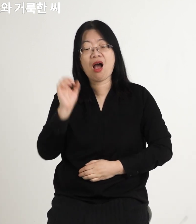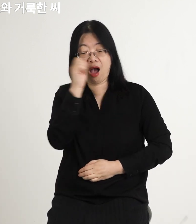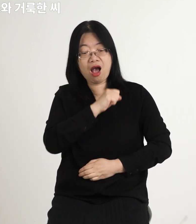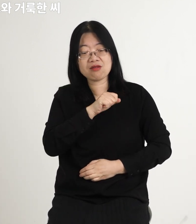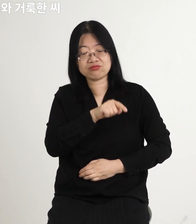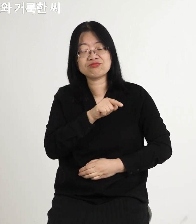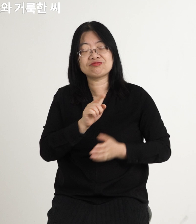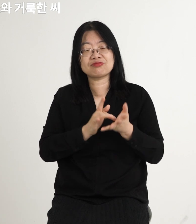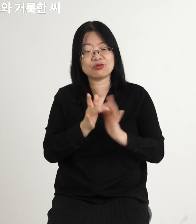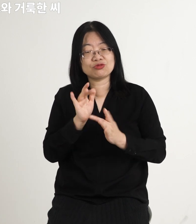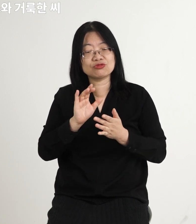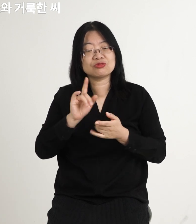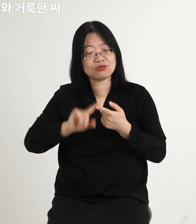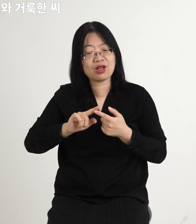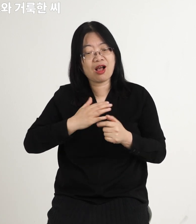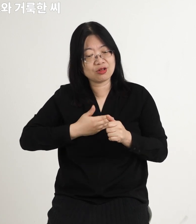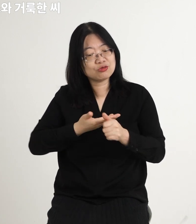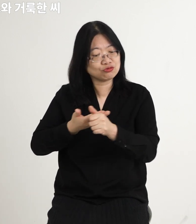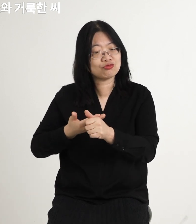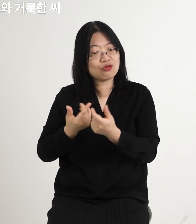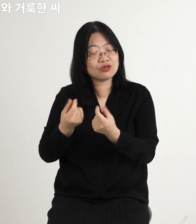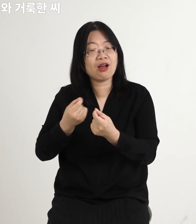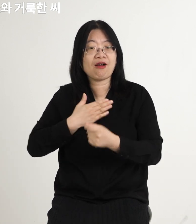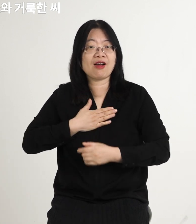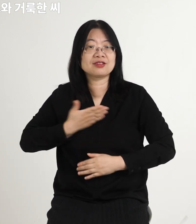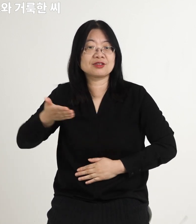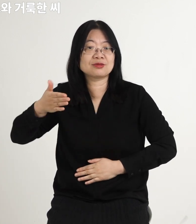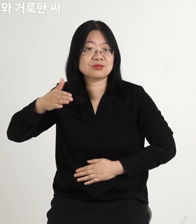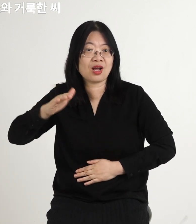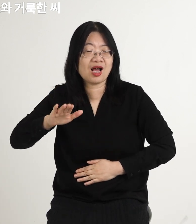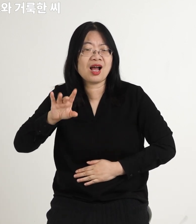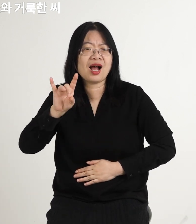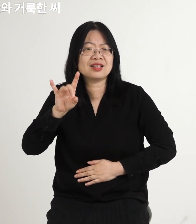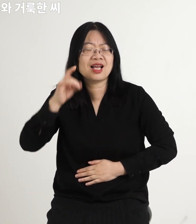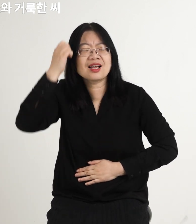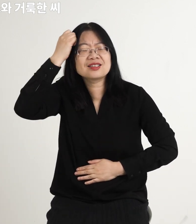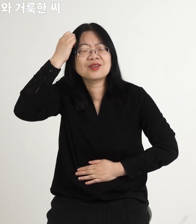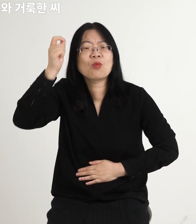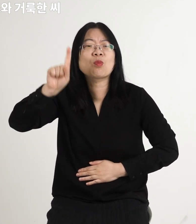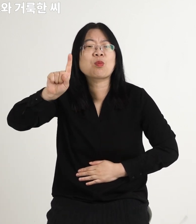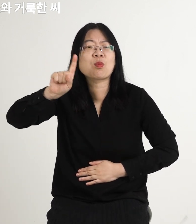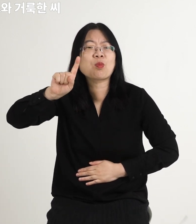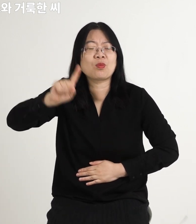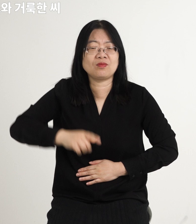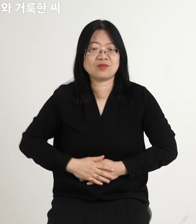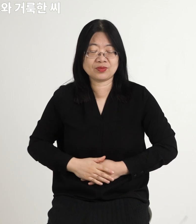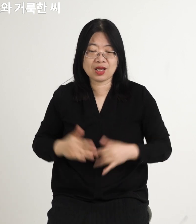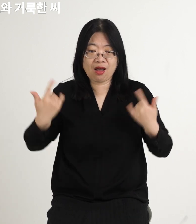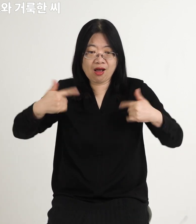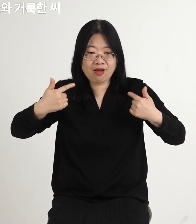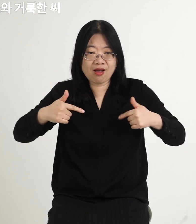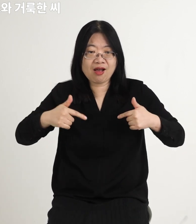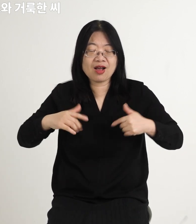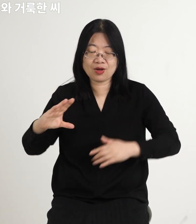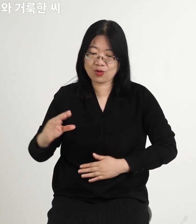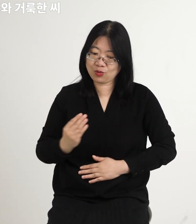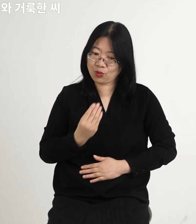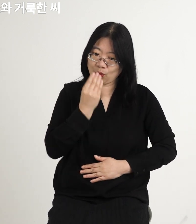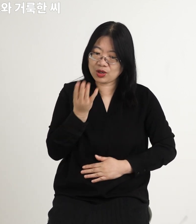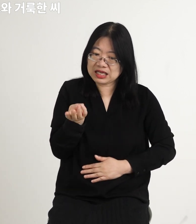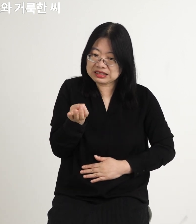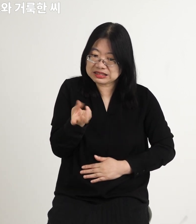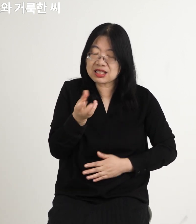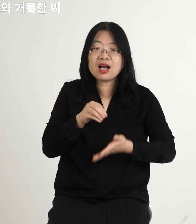얘기하는 거다. 그런데 여기서 여러분들이 한 가지 기억할 것은 항상 이 거룩한